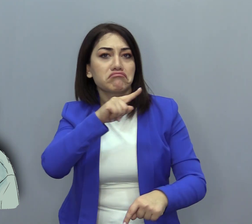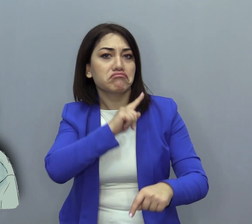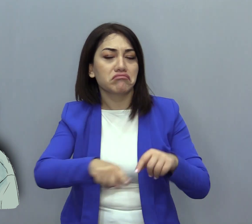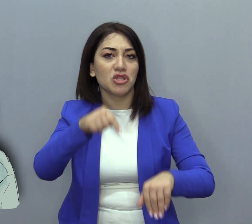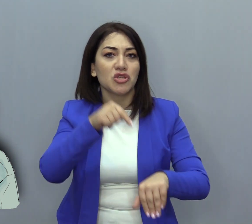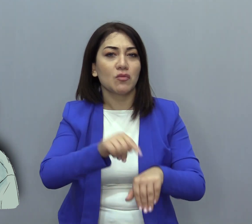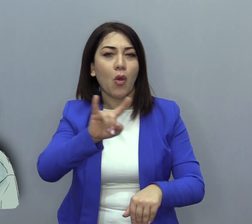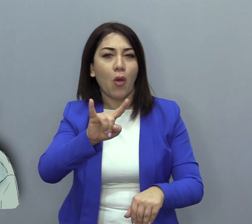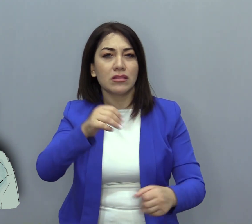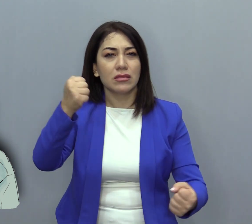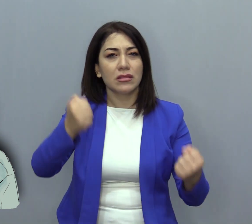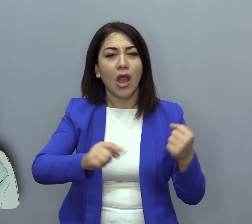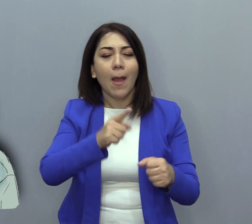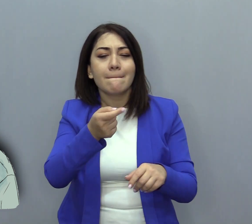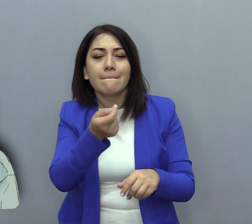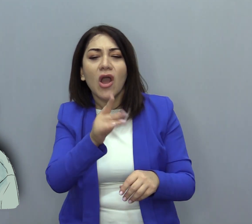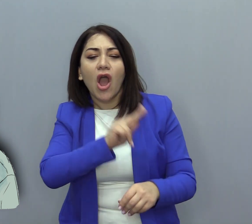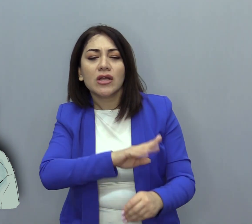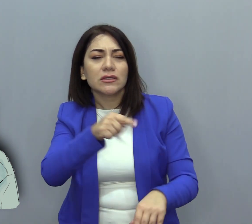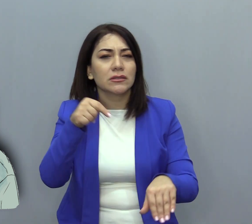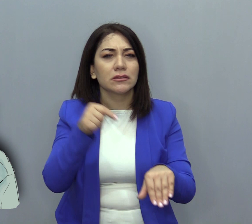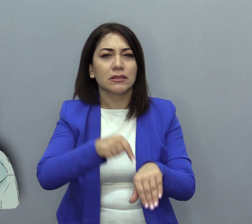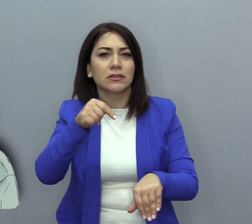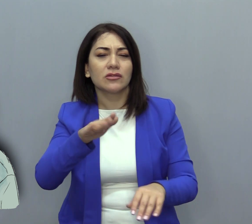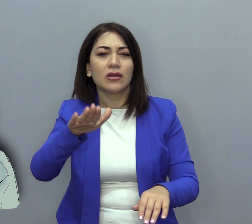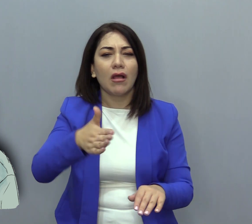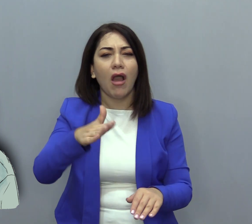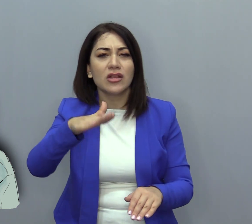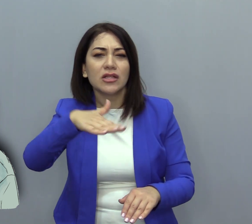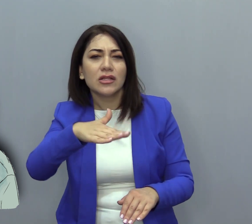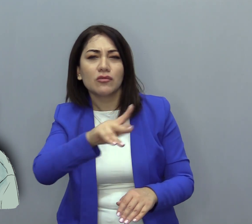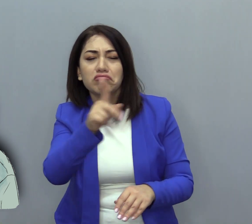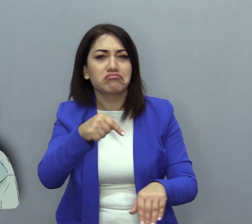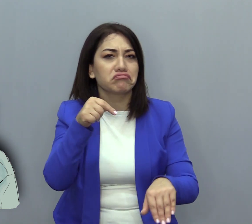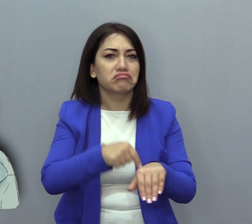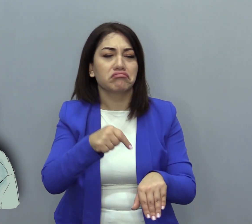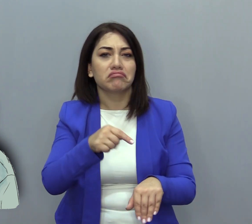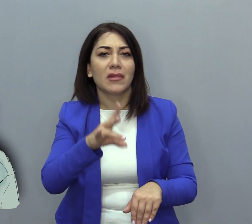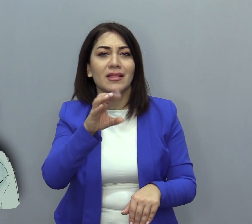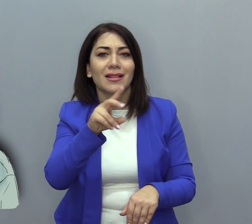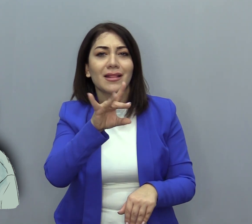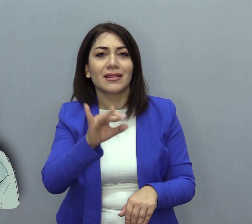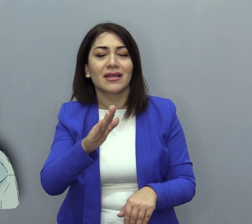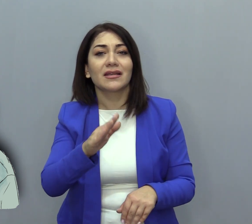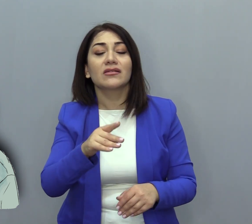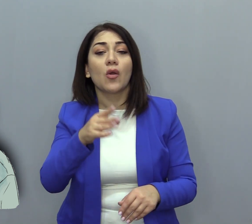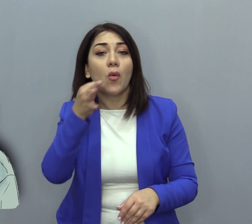ոթանավի ամեն մասնիկի աշխատանք նու ծնցումները։ Վիլ հայթի ունակություների շնորիվ մեծ ավի